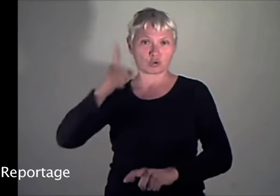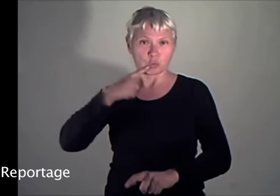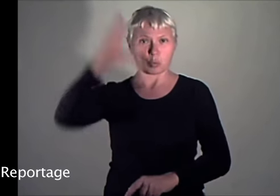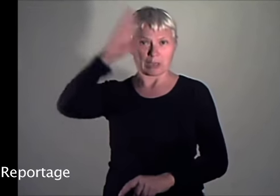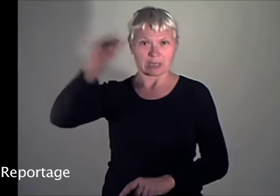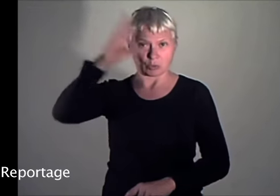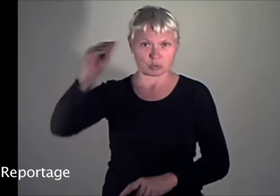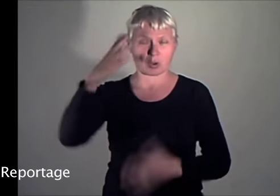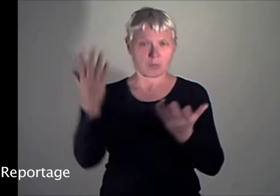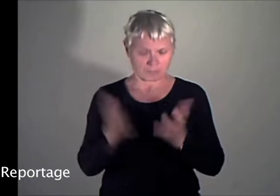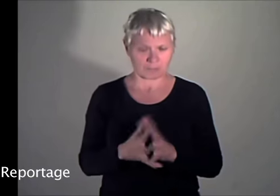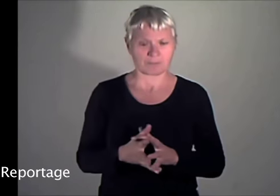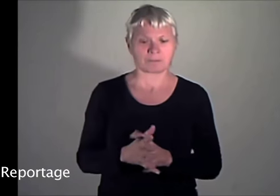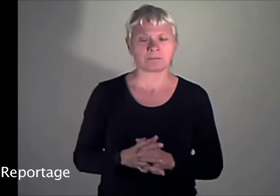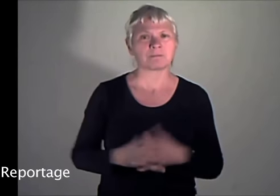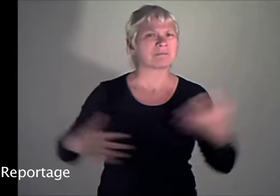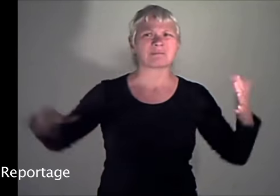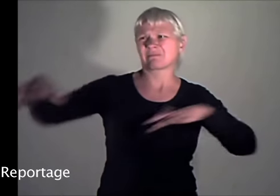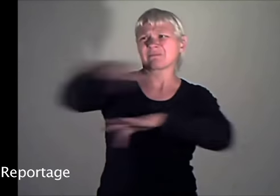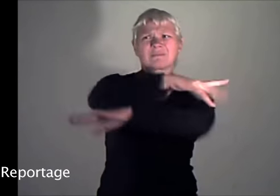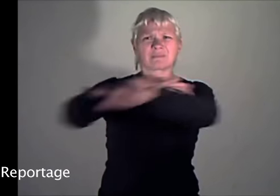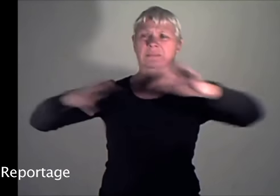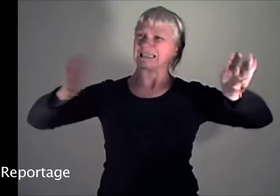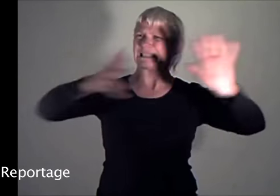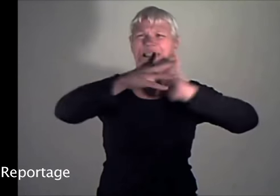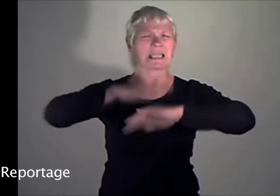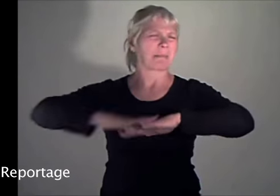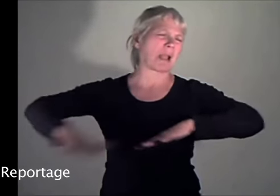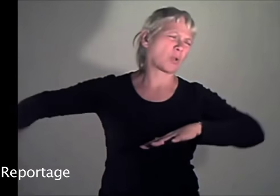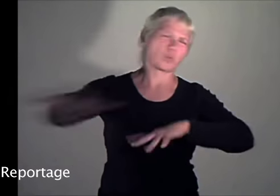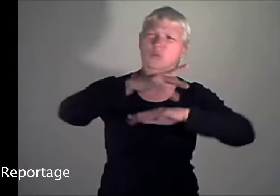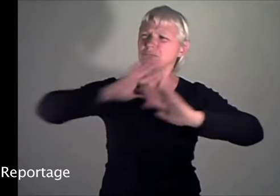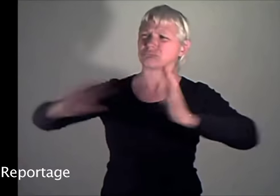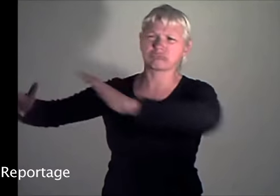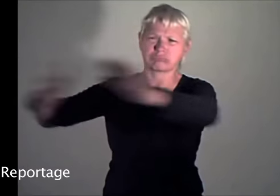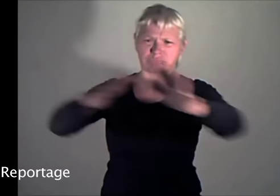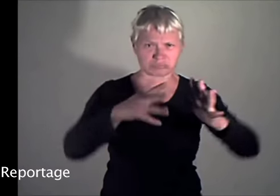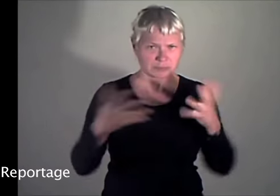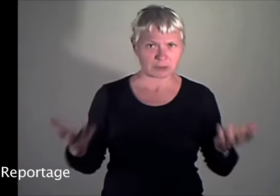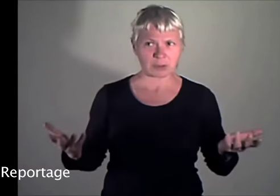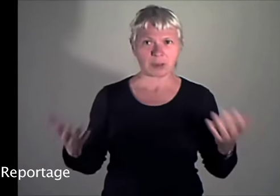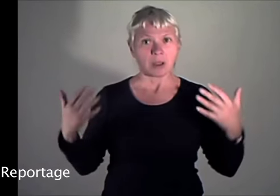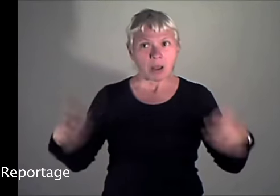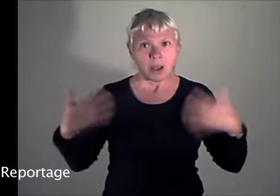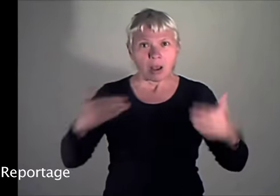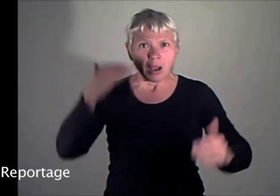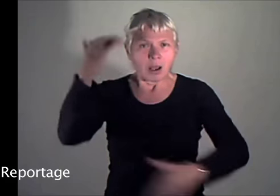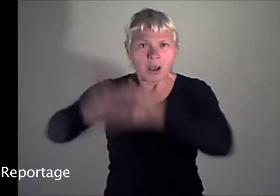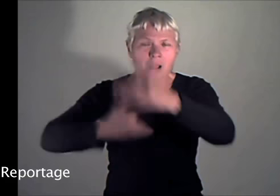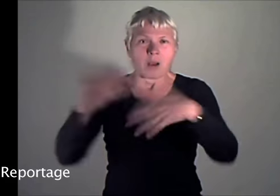il y a 3000 sourds étudiants. Et donc, tout se passe en langue des signes dans cette université. Donc là, c'est